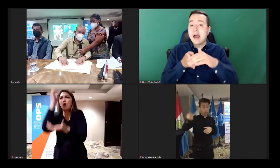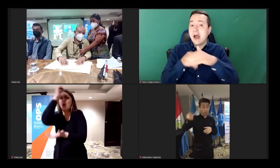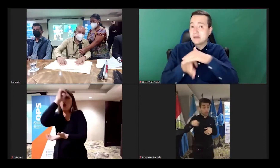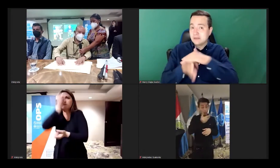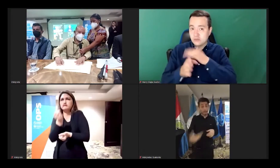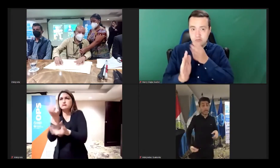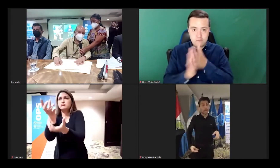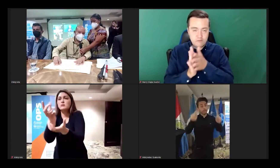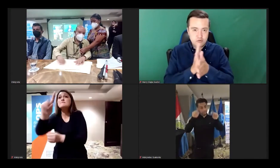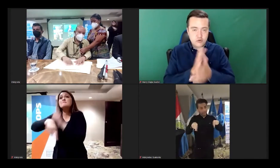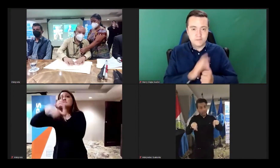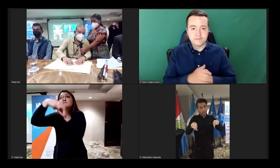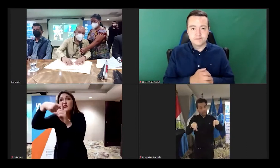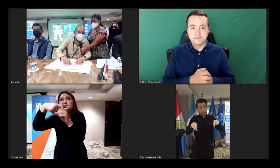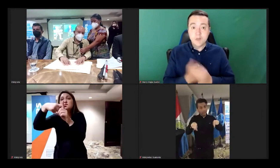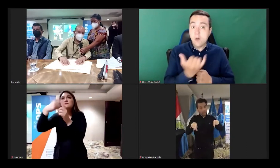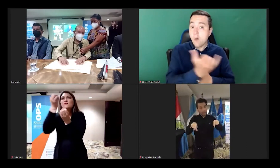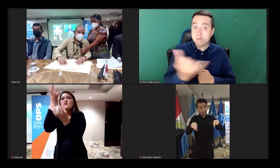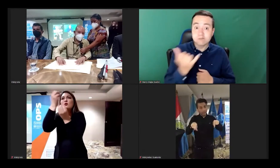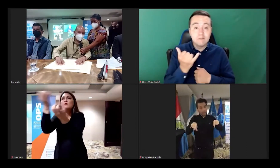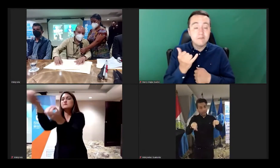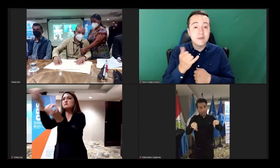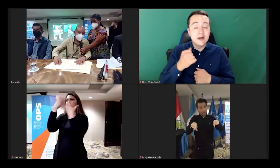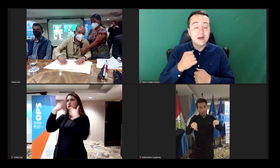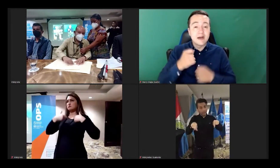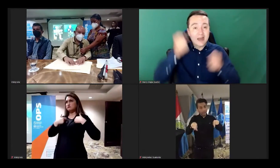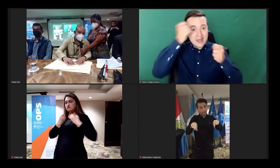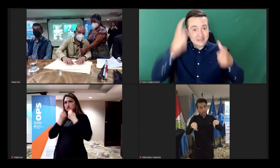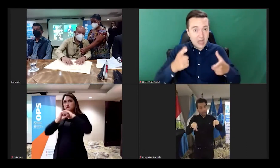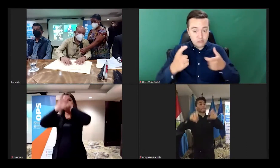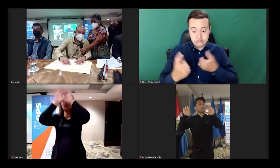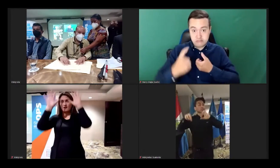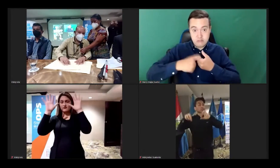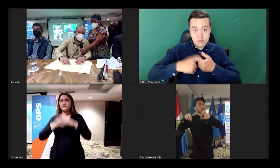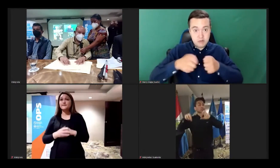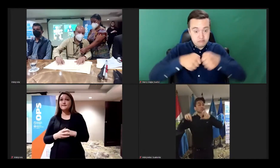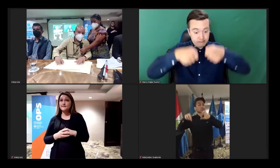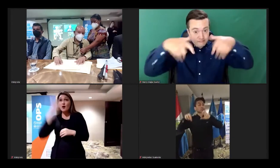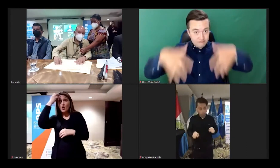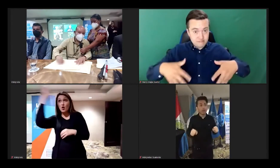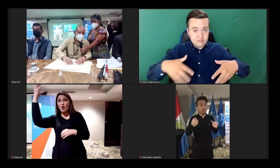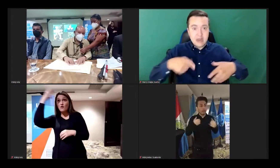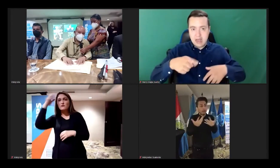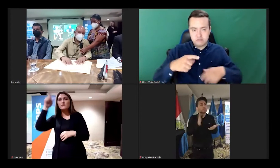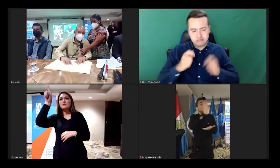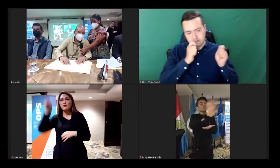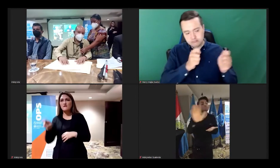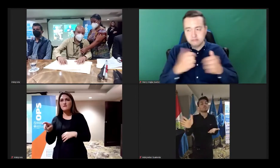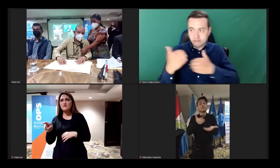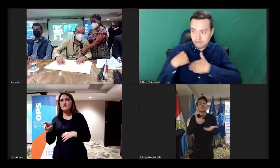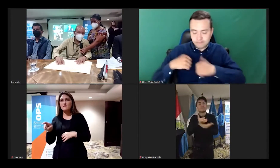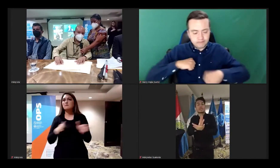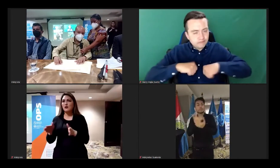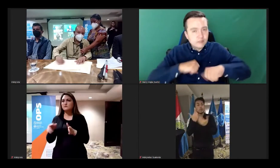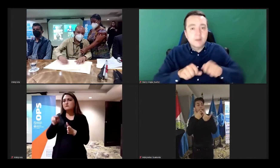adoptarán todas las medidas pertinentes para que las personas con discapacidad puedan ejercer el derecho a la libertad